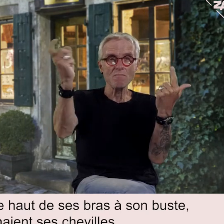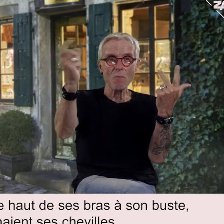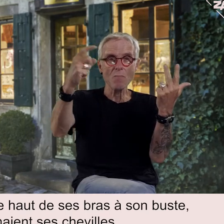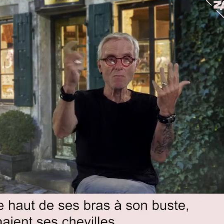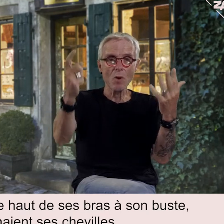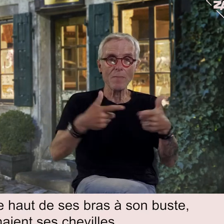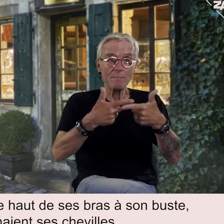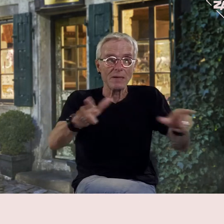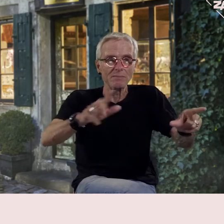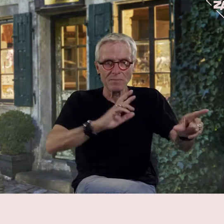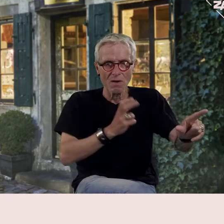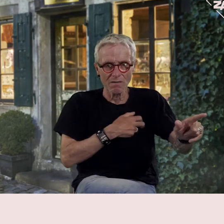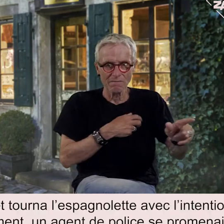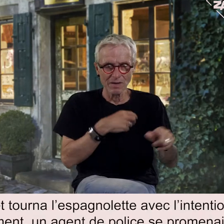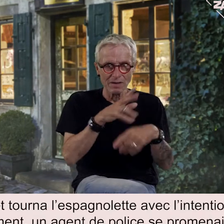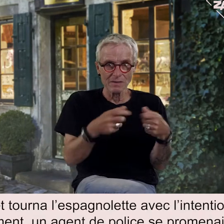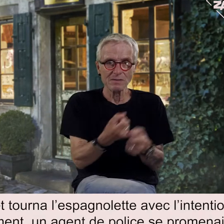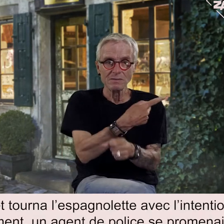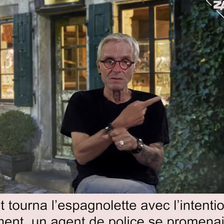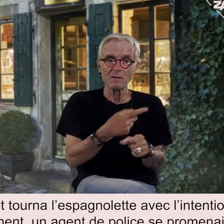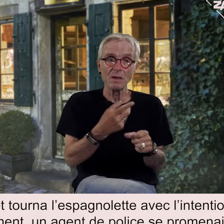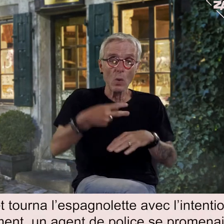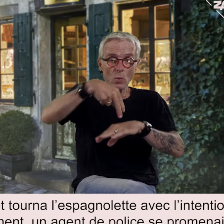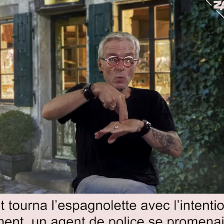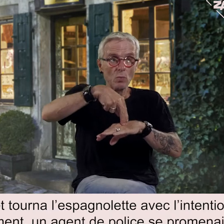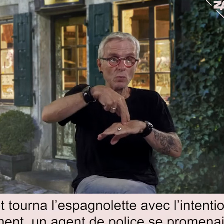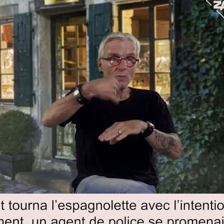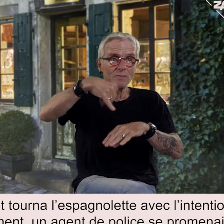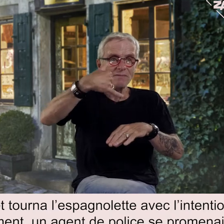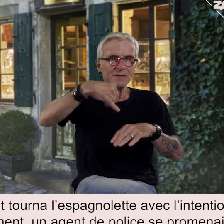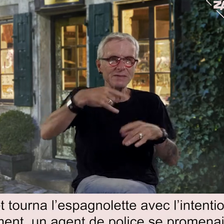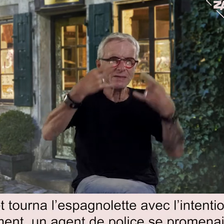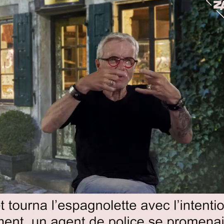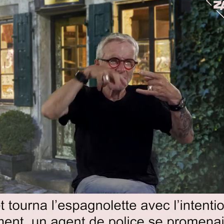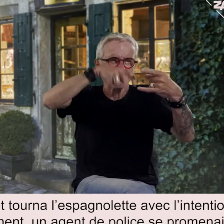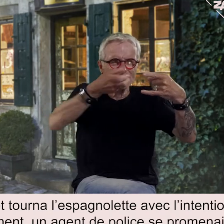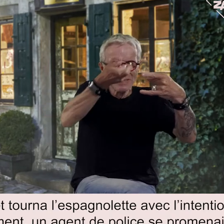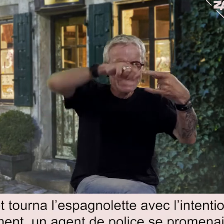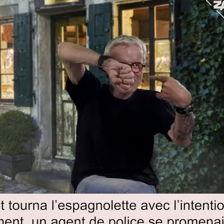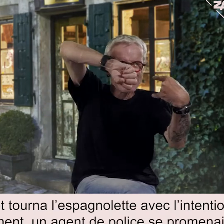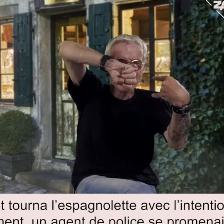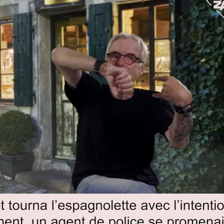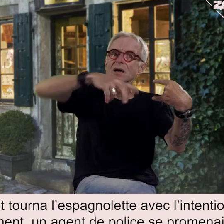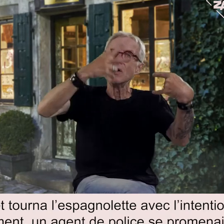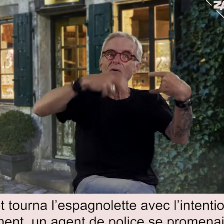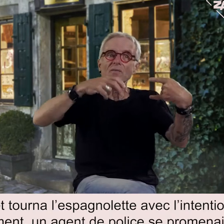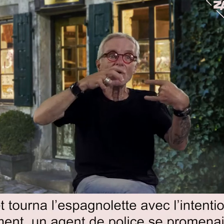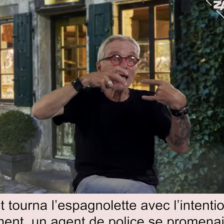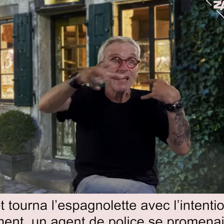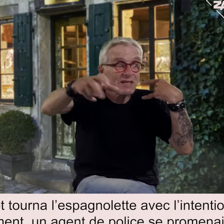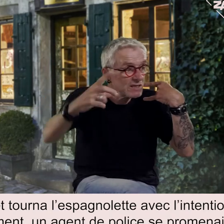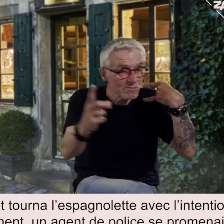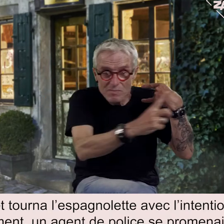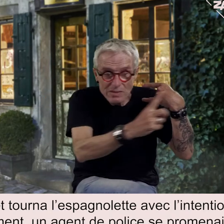Elle était libre. À peine debout, elle se rua sur la fenêtre et tourna l'espagnolette avec l'intention d'appeler le premier